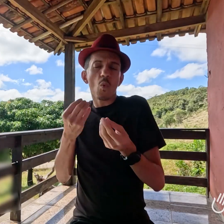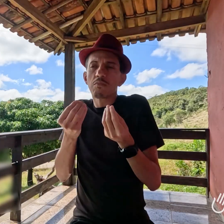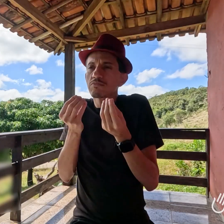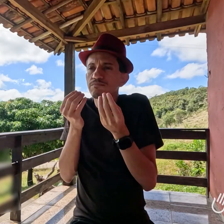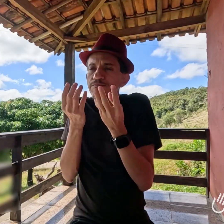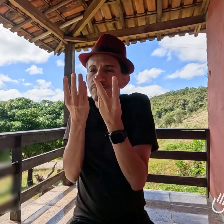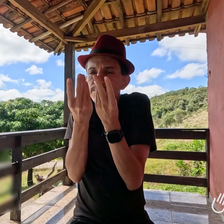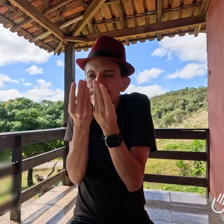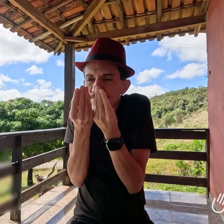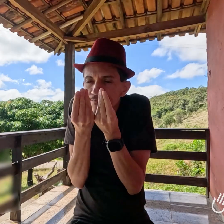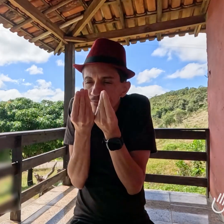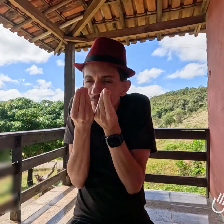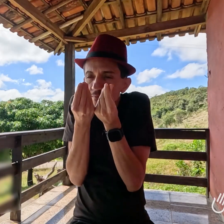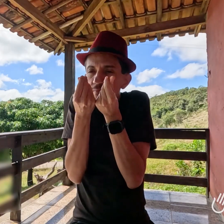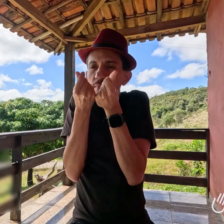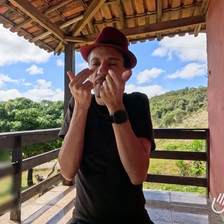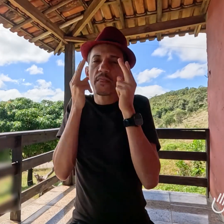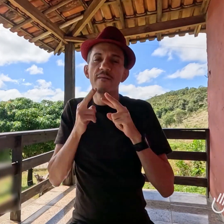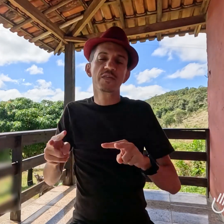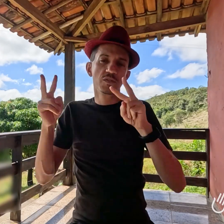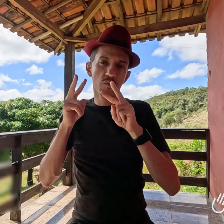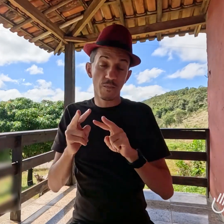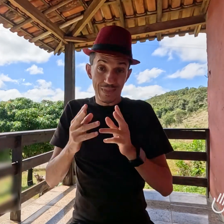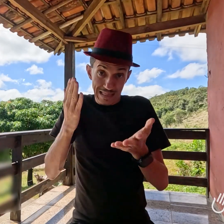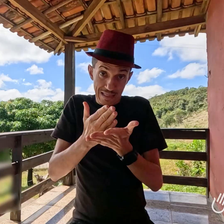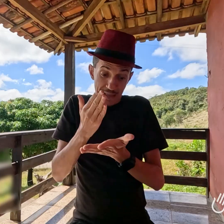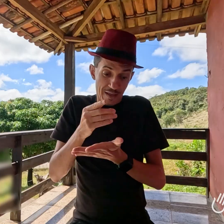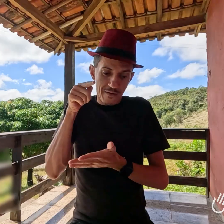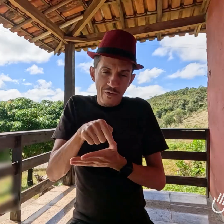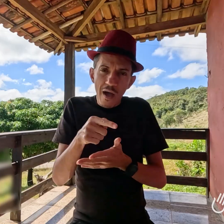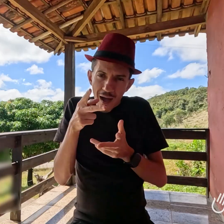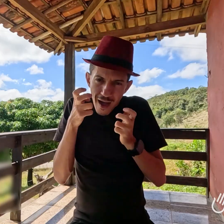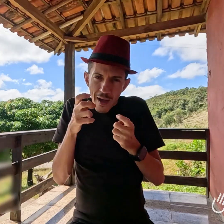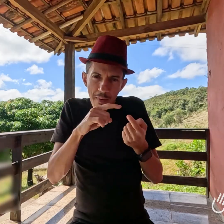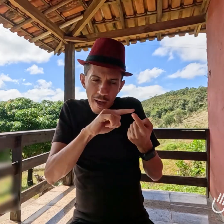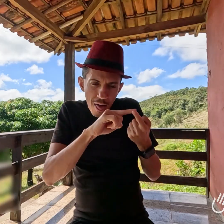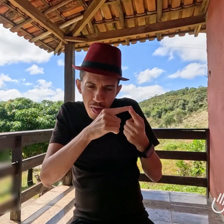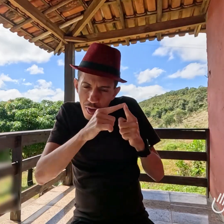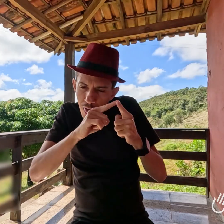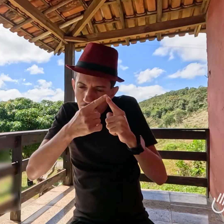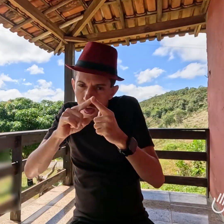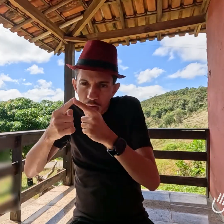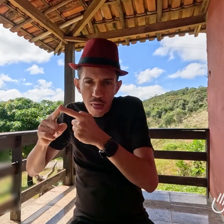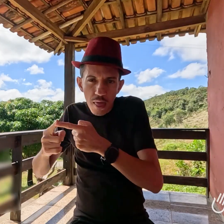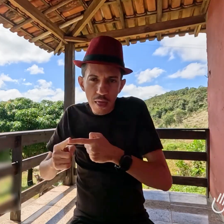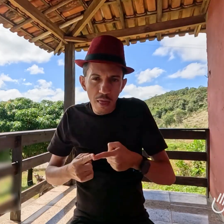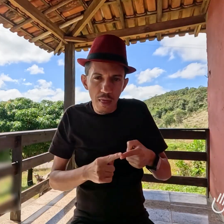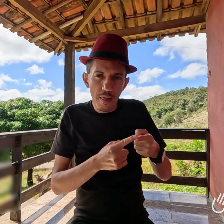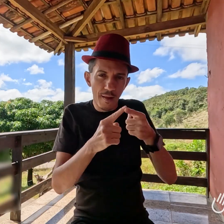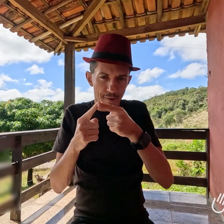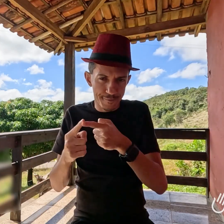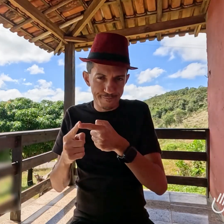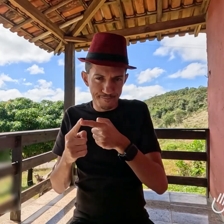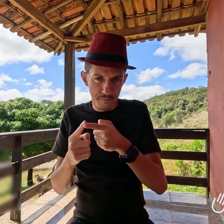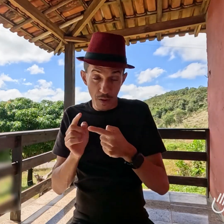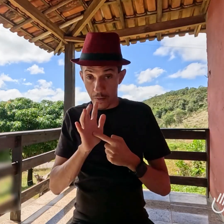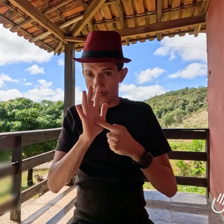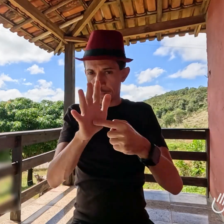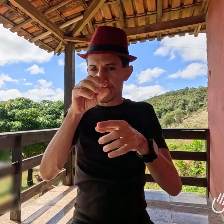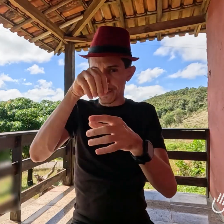clara, usando a Libras, a cultura surda, os classificadores, E ele mostra isso de forma muito viva